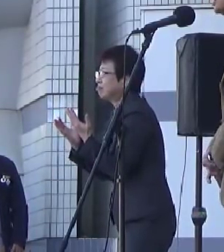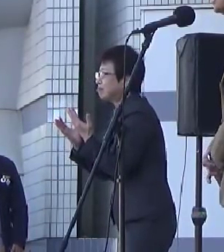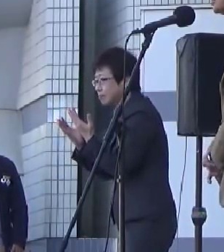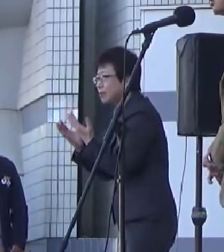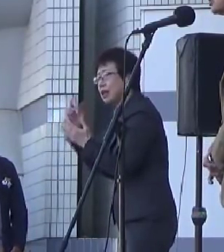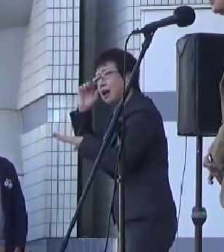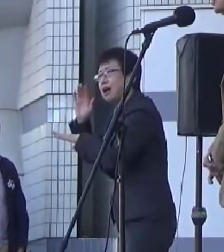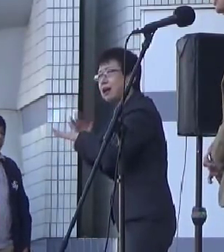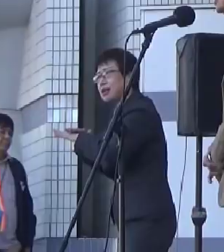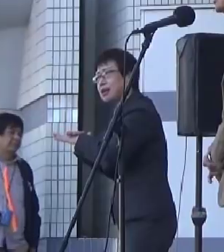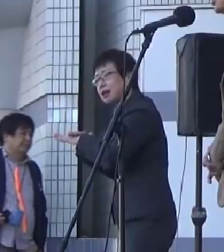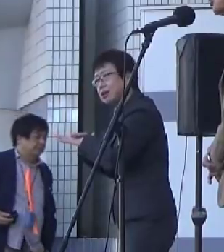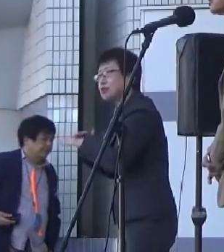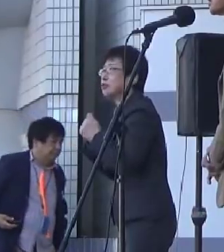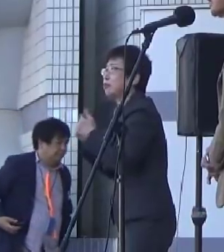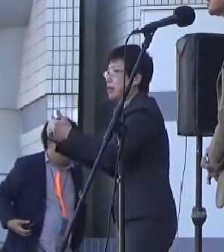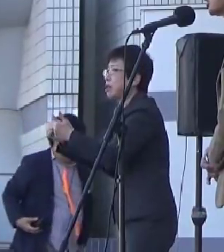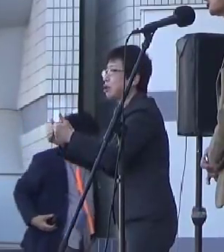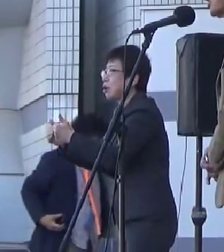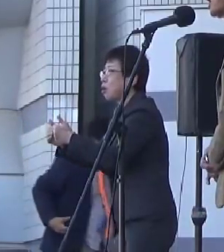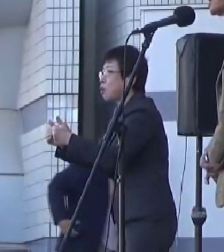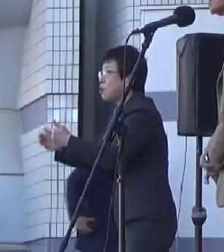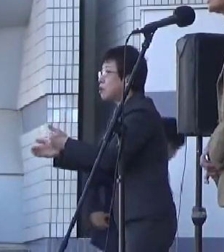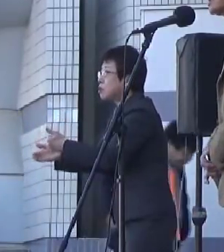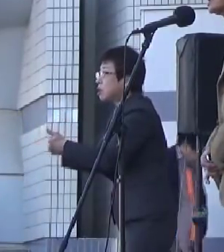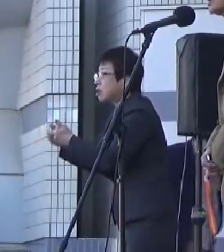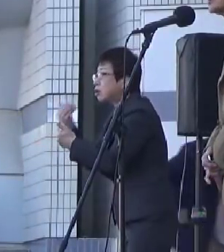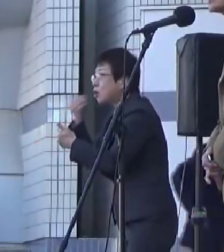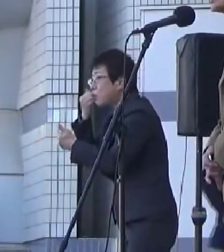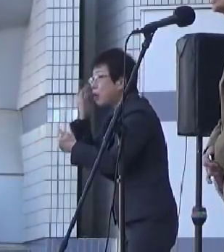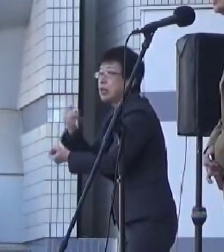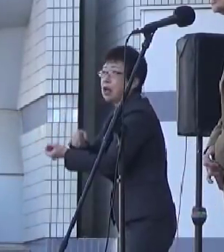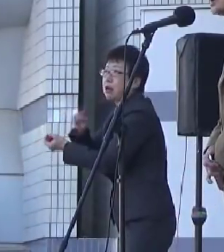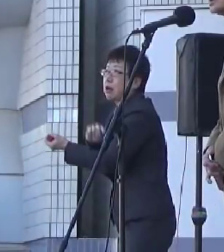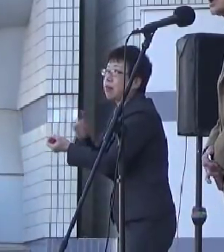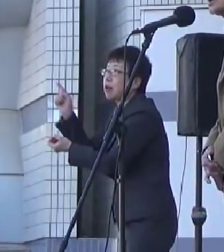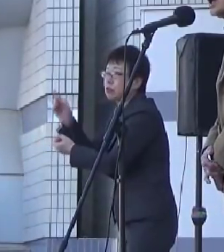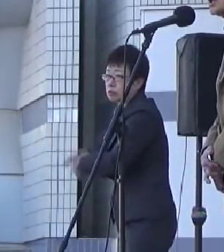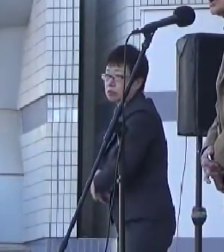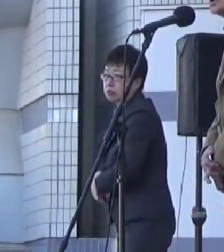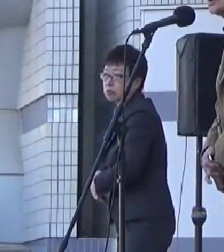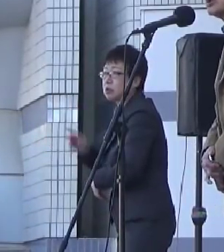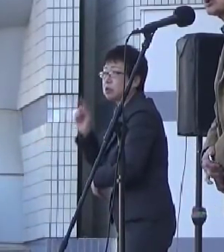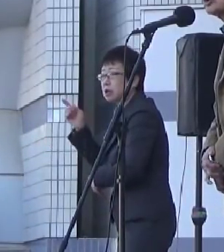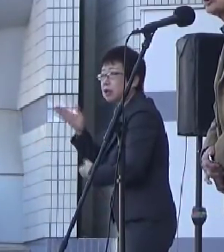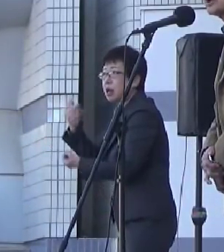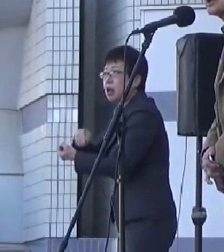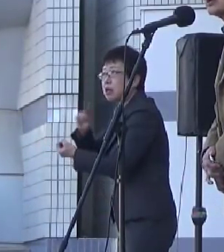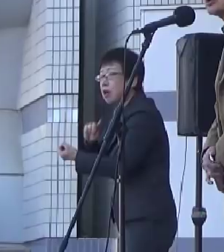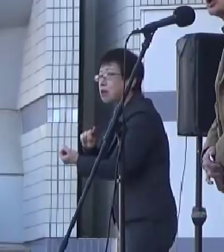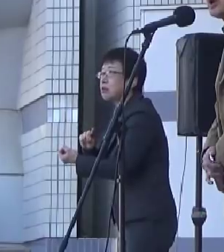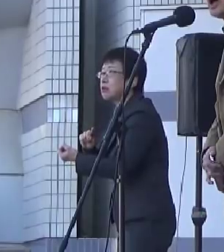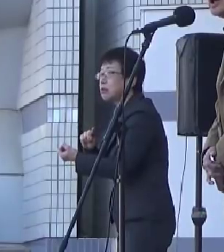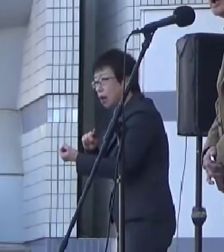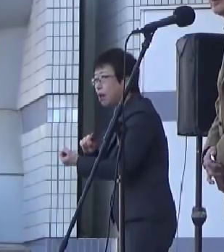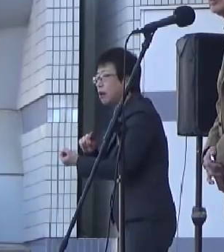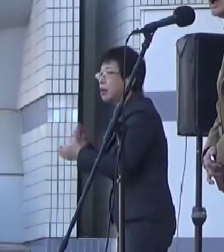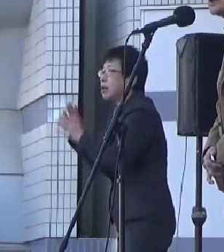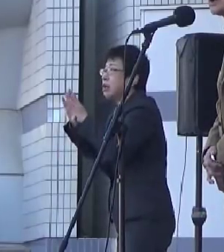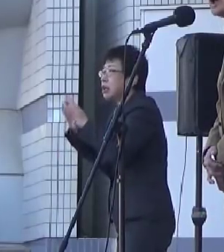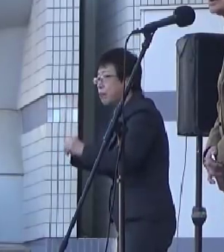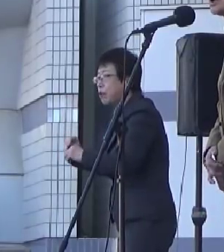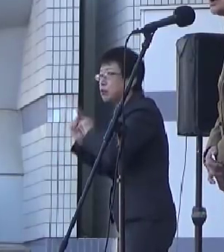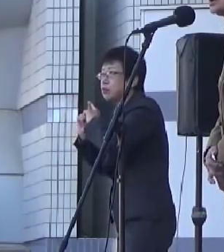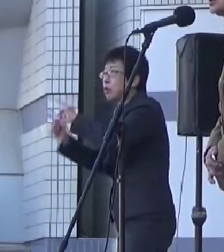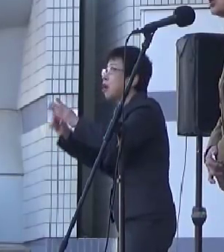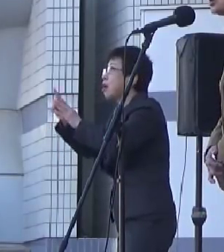想でやってる、それを支えているのが政権です。政権が辞めるというふうに決着すれば、未